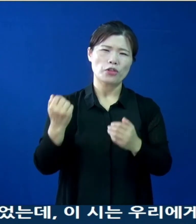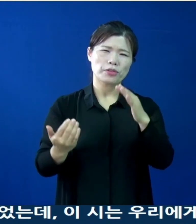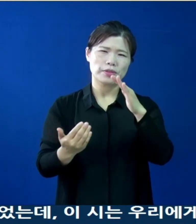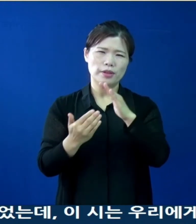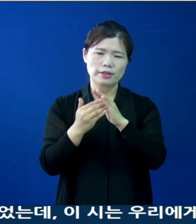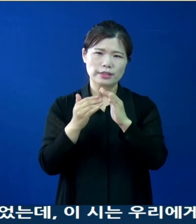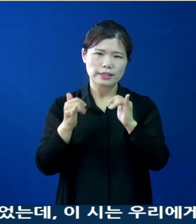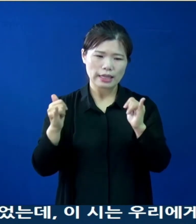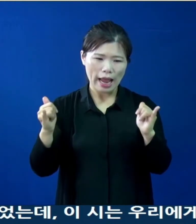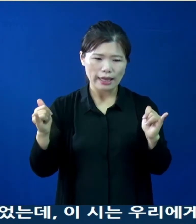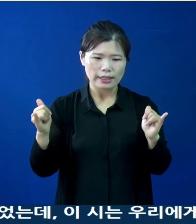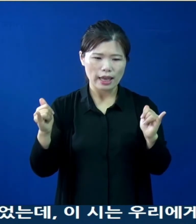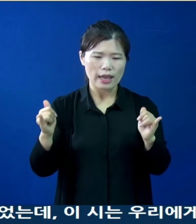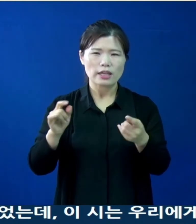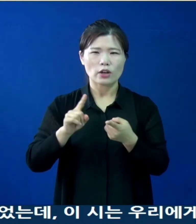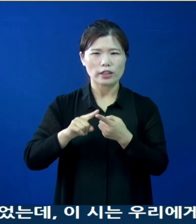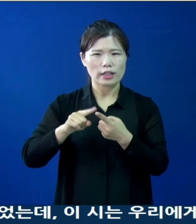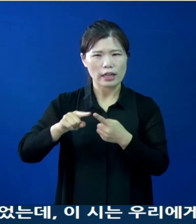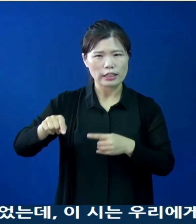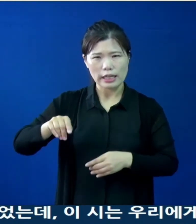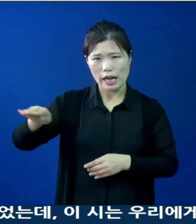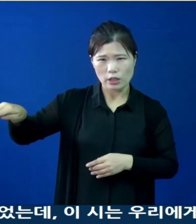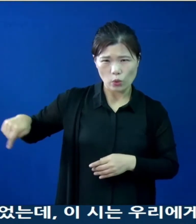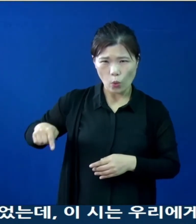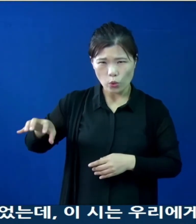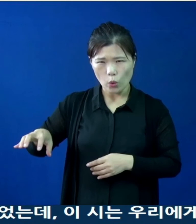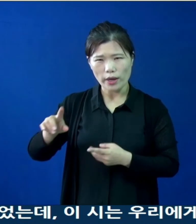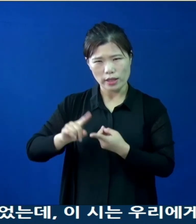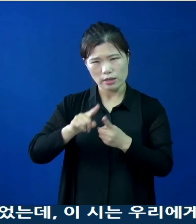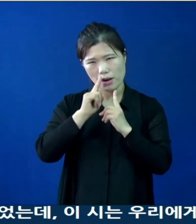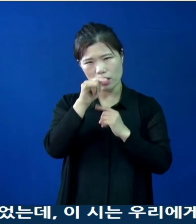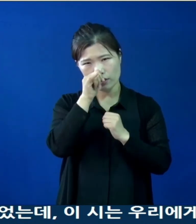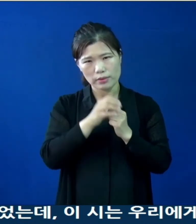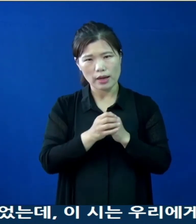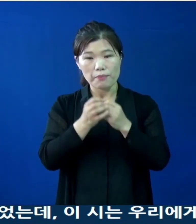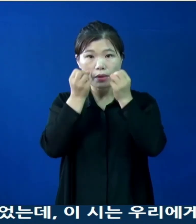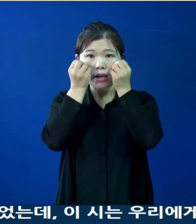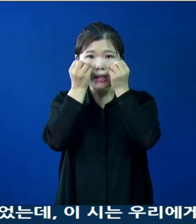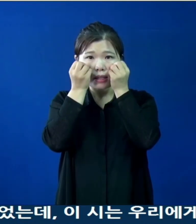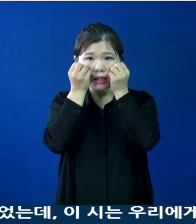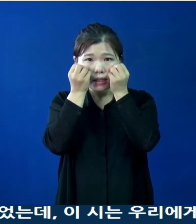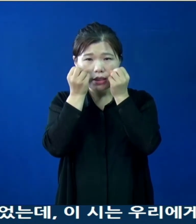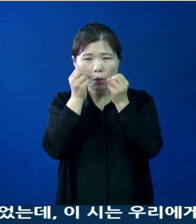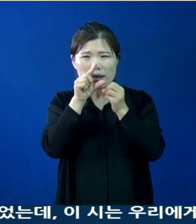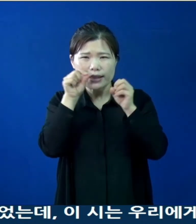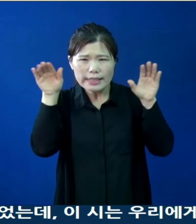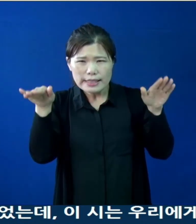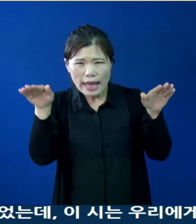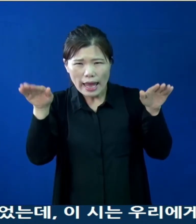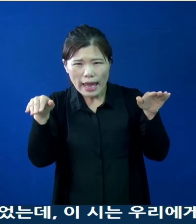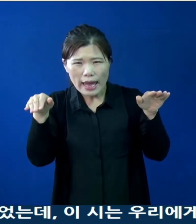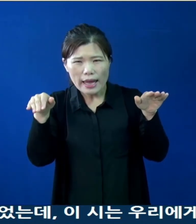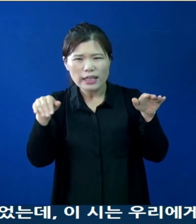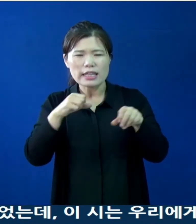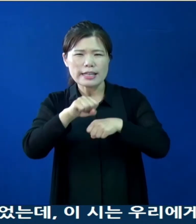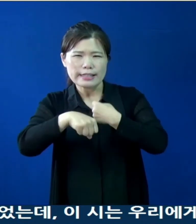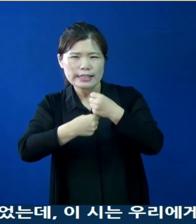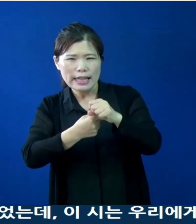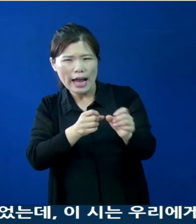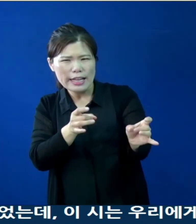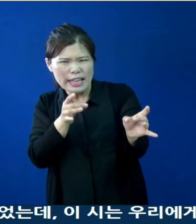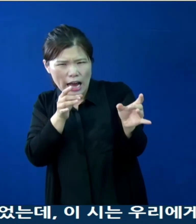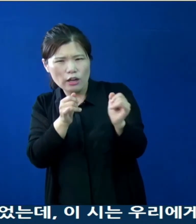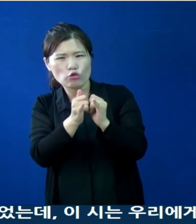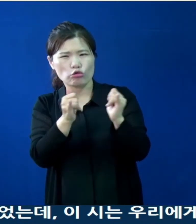올무에 걸려있던 끈이 끊어지는 모습, 주변에 1000명, 10,000명이 쓰러져 가는데 그 안에도